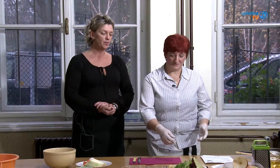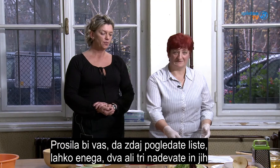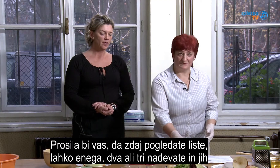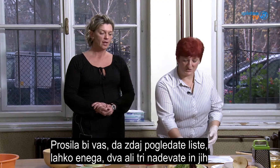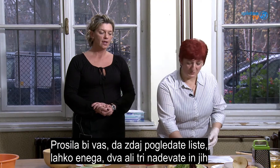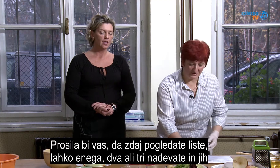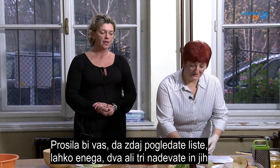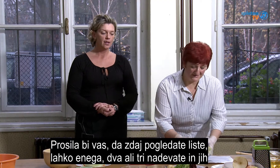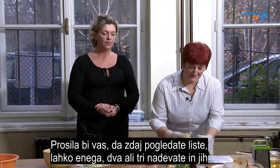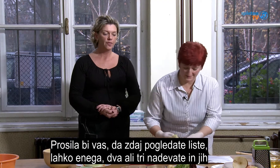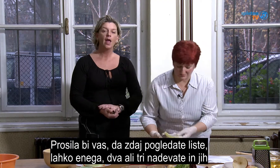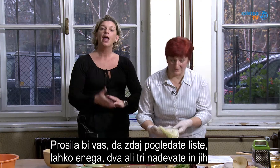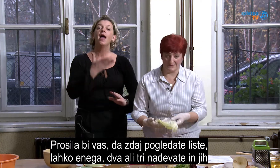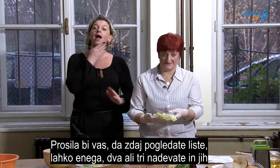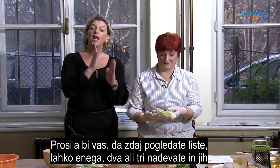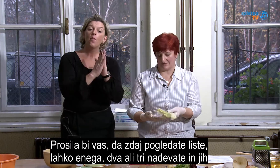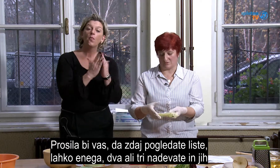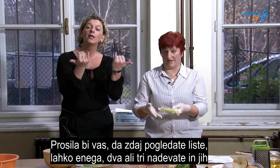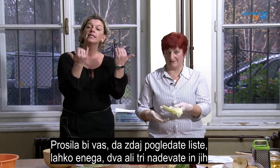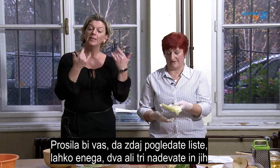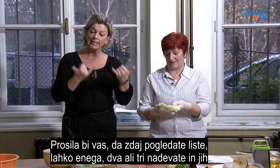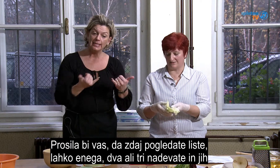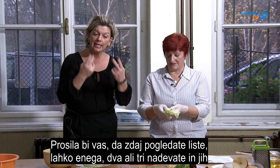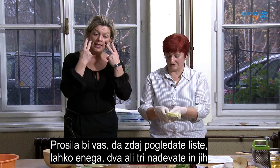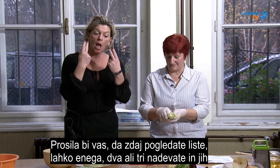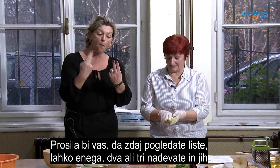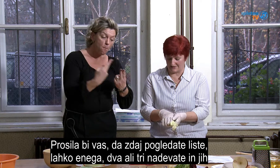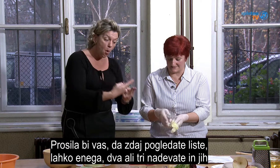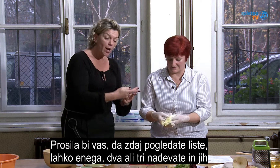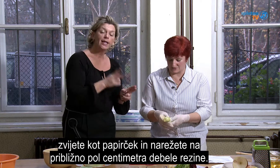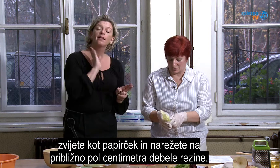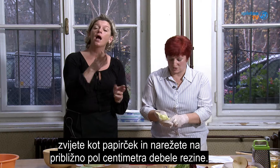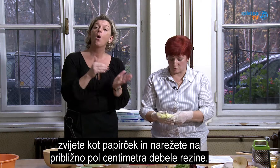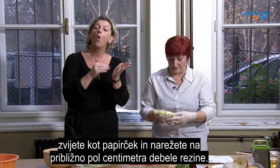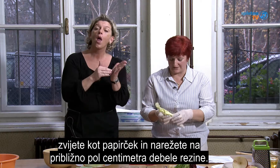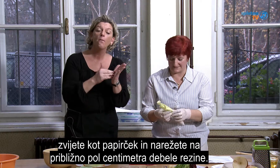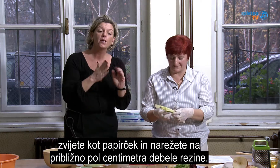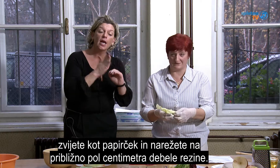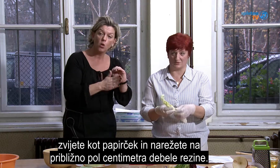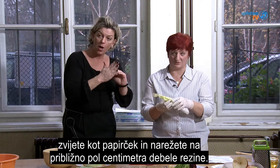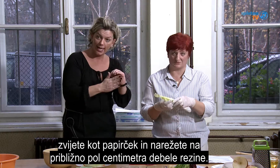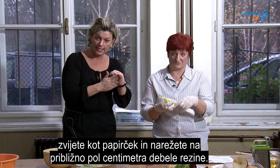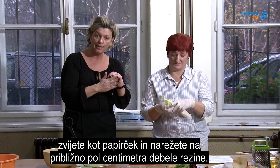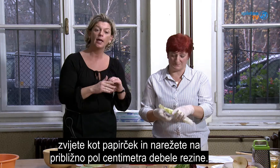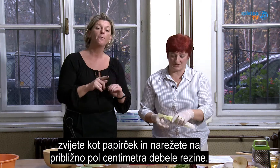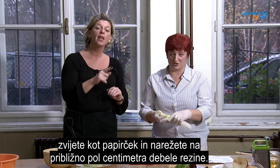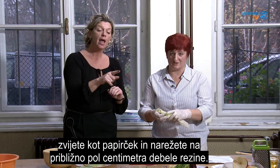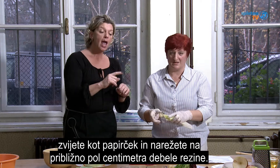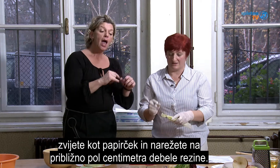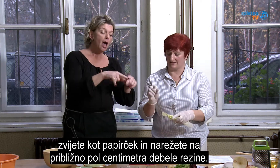Proslavo, če pogledate zdaj, ko liste lahko 1, 2 ali 3 nadevate in skupaj jih zvijete kot papirček in